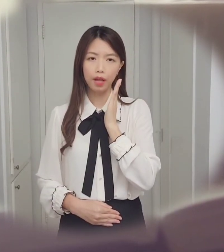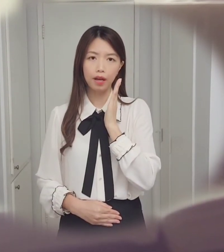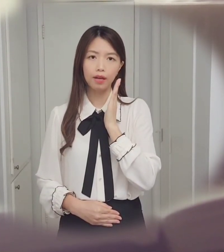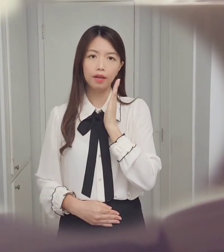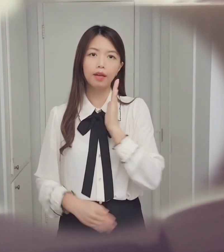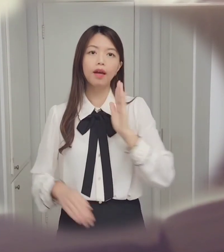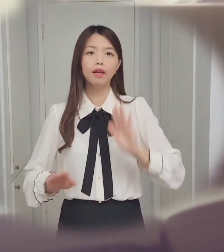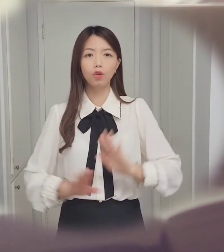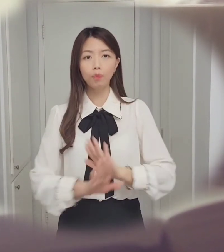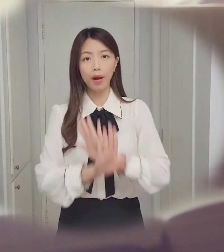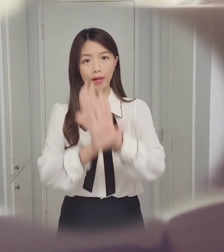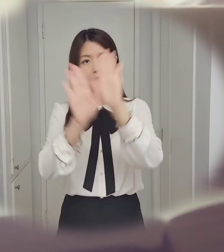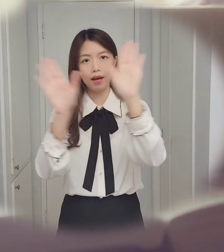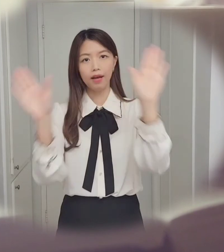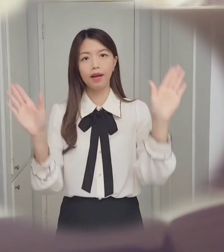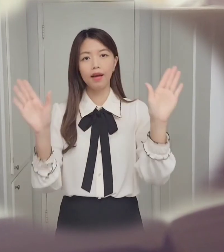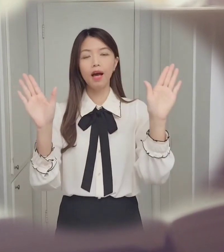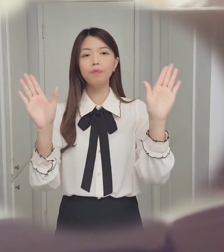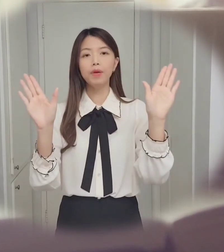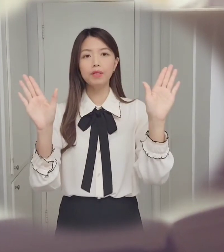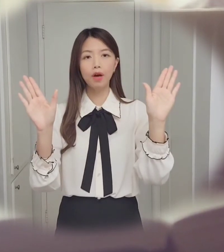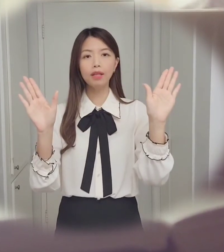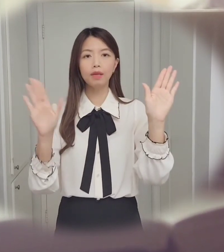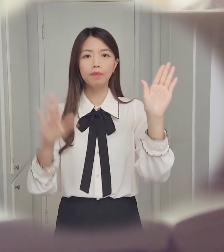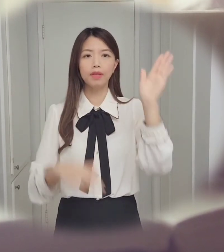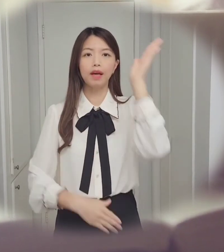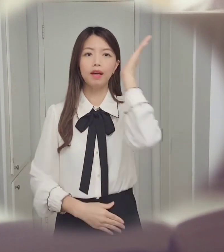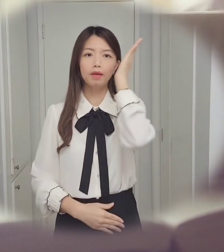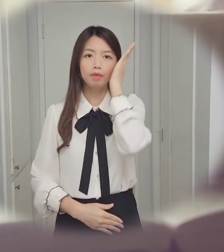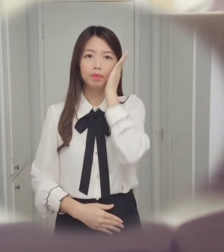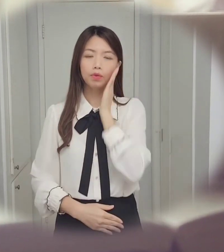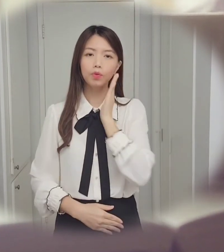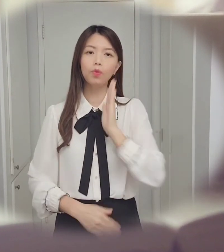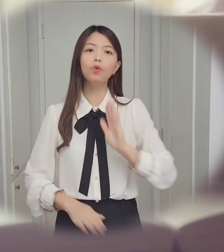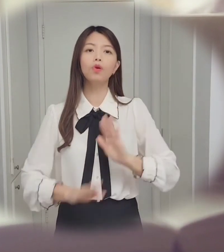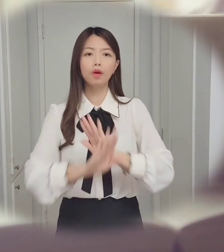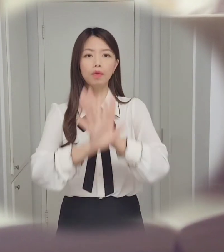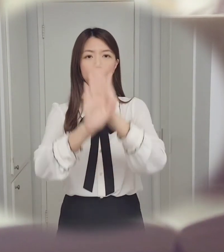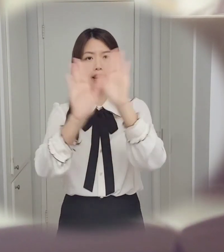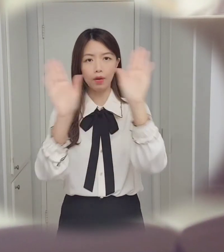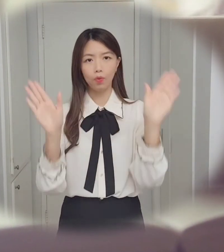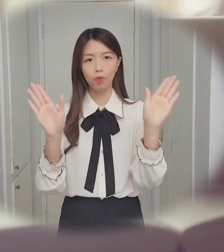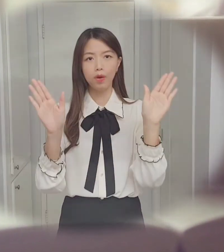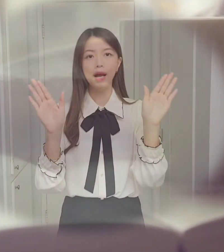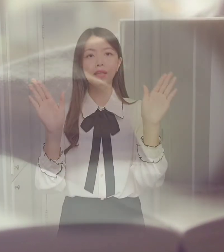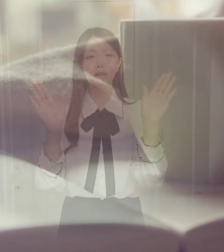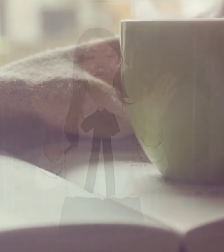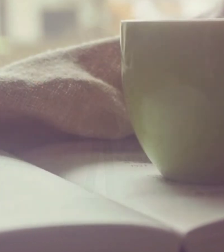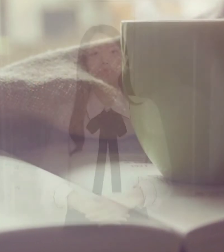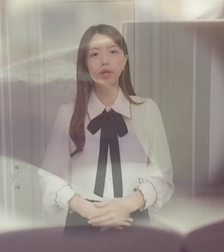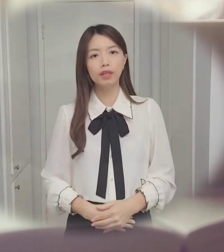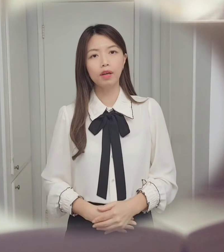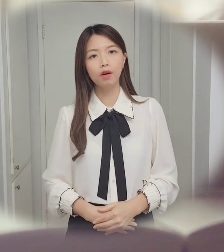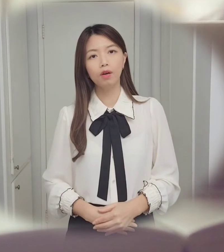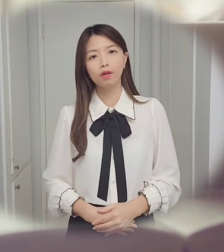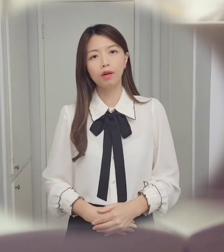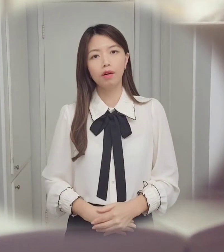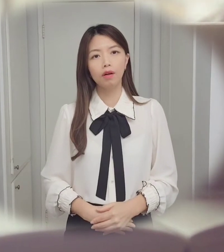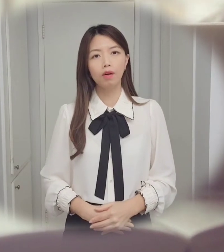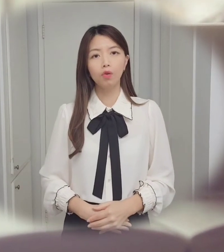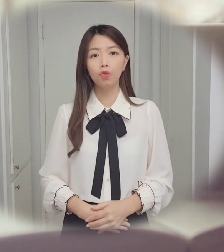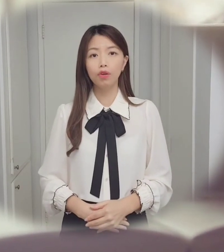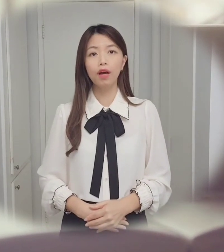주시면 푸르다. 그리고 밝다. 합해서 하늘입니다. 푸르고 밝고 하늘.